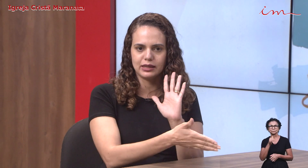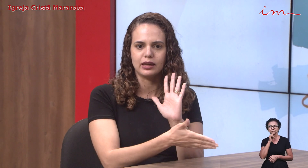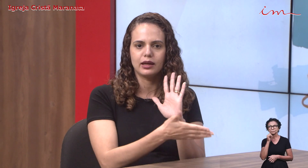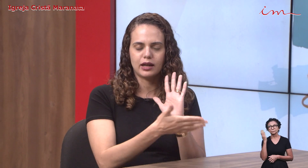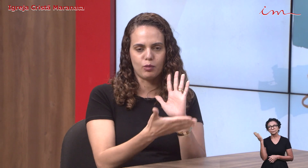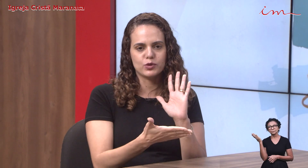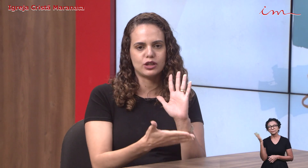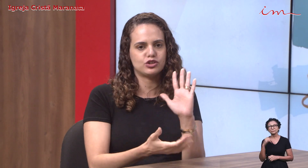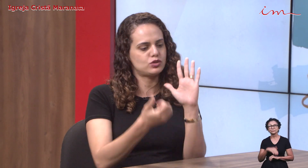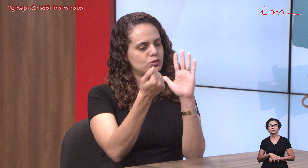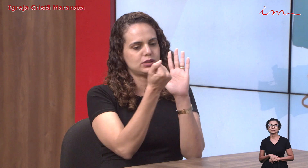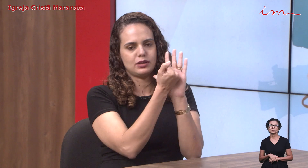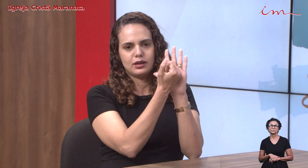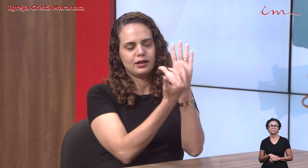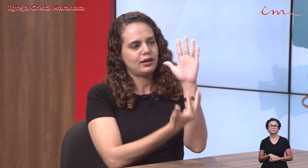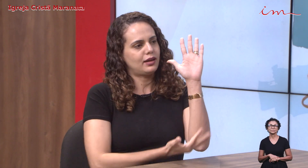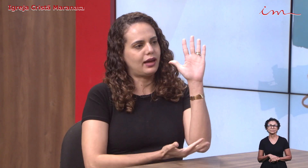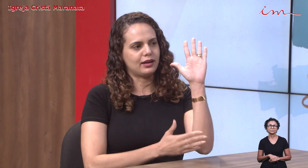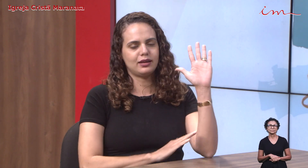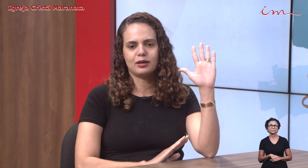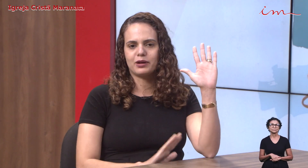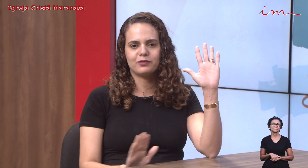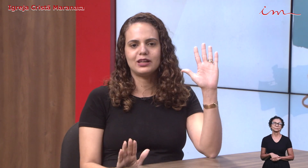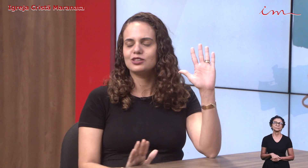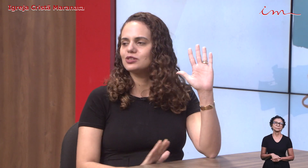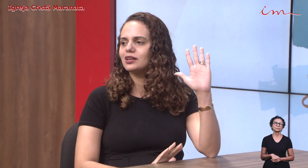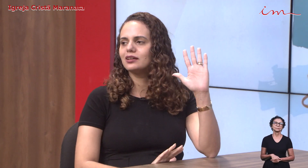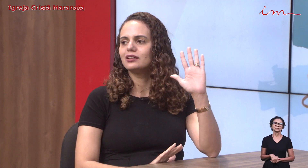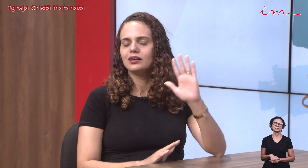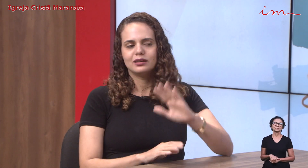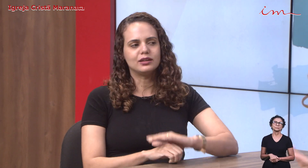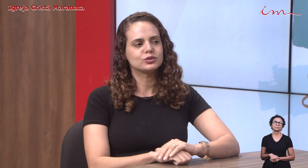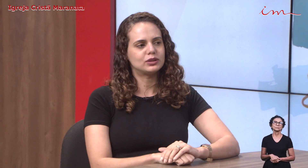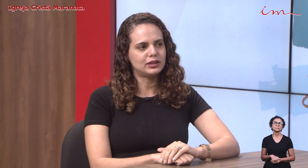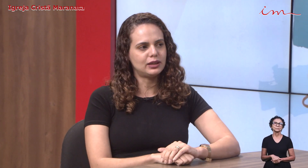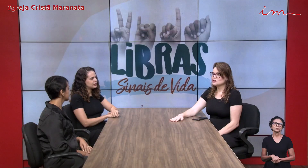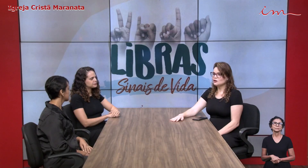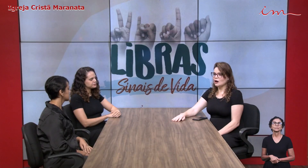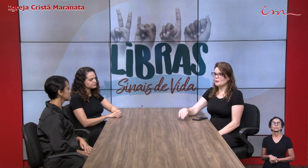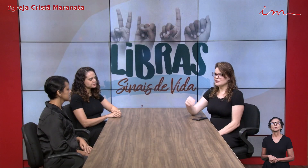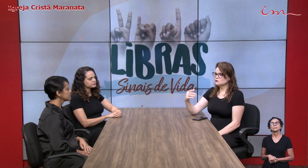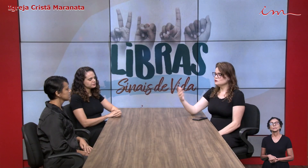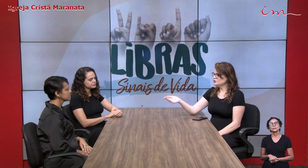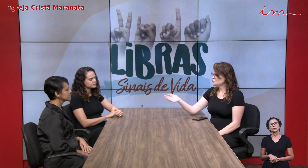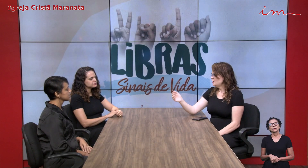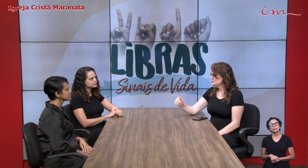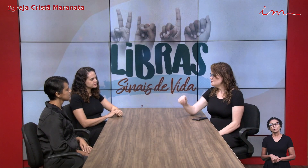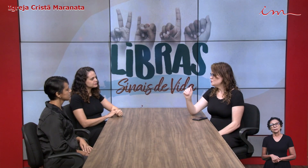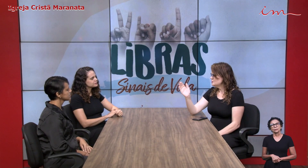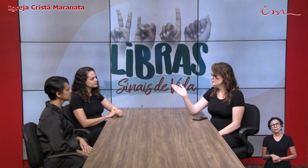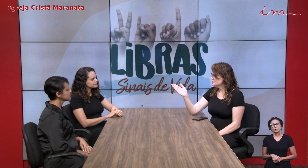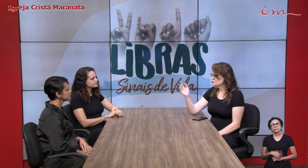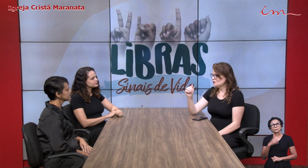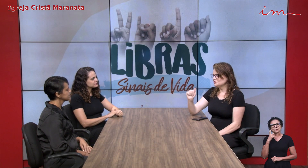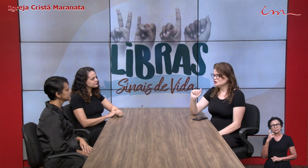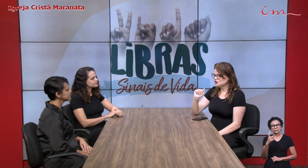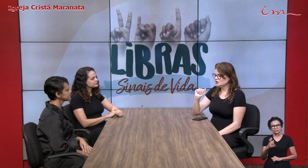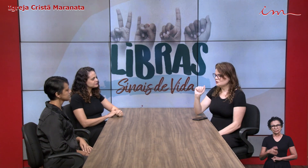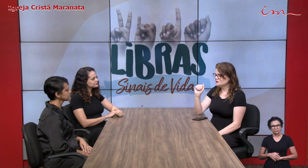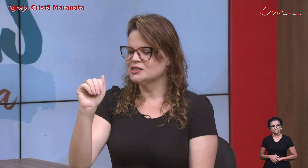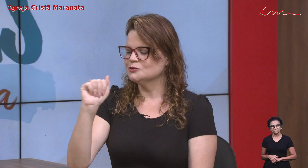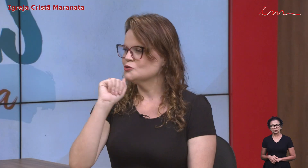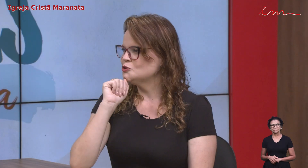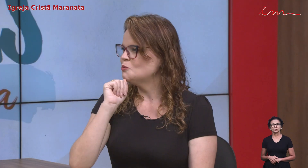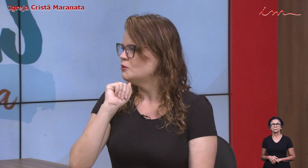esse daqui, clamou pelo sangue de Jesus. É aqui, é pra frente, né? Para frente, Isso e aí daí. a gente coloca. Mas os direcionais é muito interessante, até quando a gente